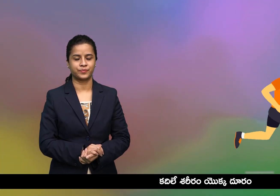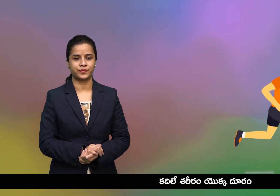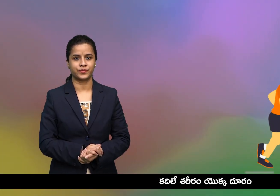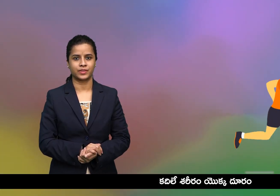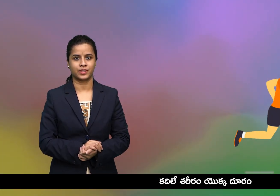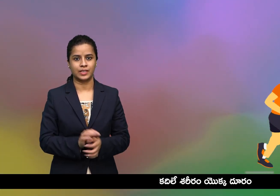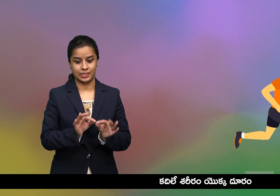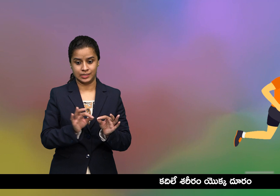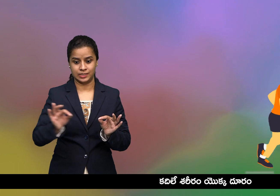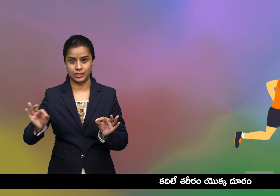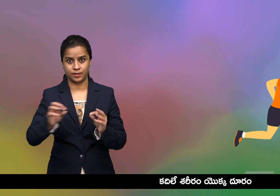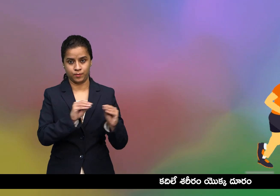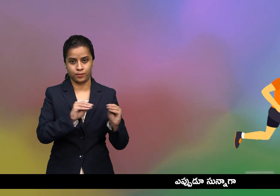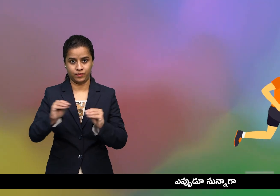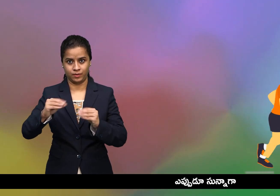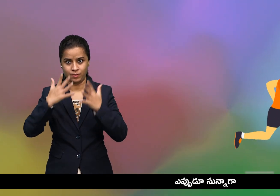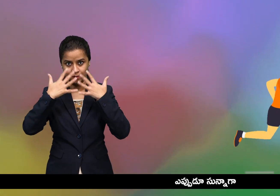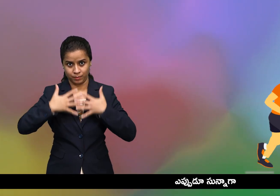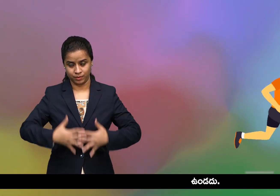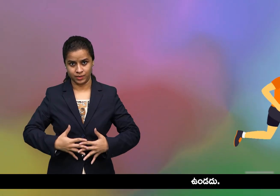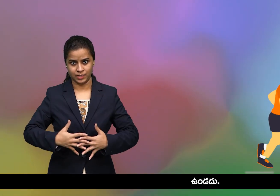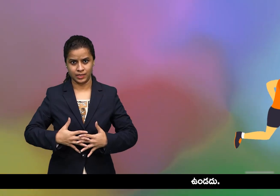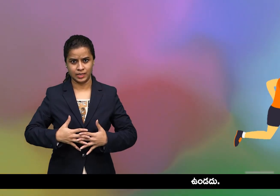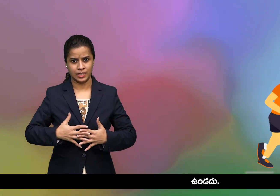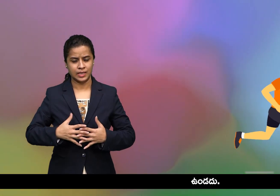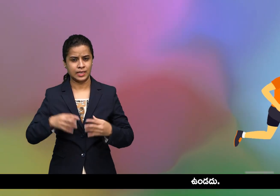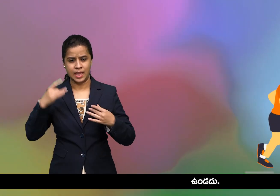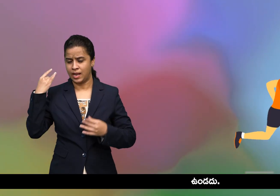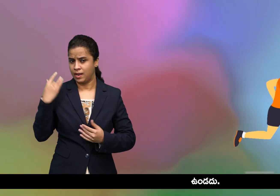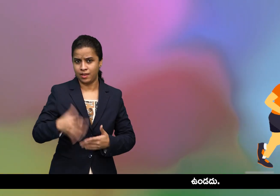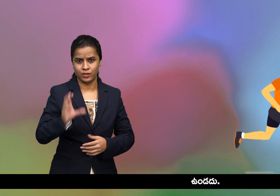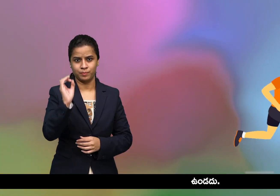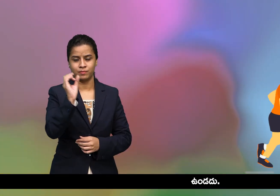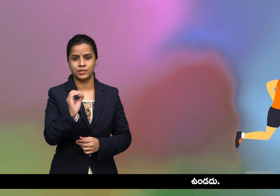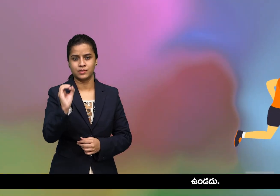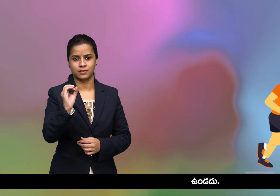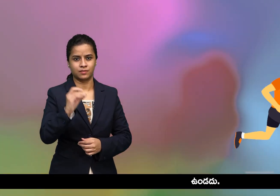కదిలే శరీరం యొక్క దూరం ఎప్పుడూ సున్నాగా ఉండదు.